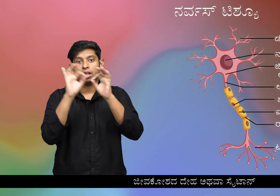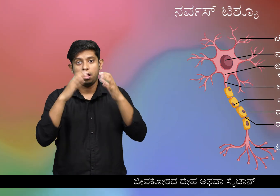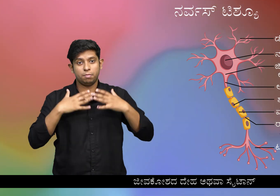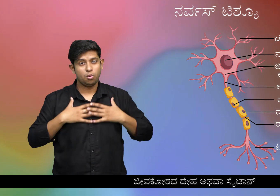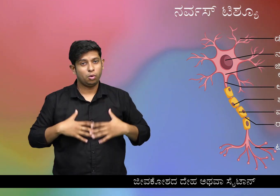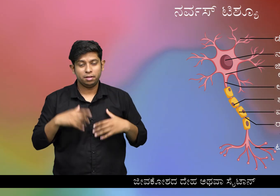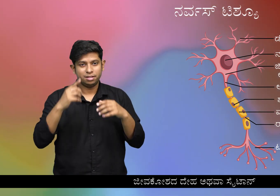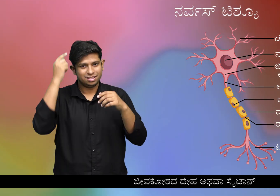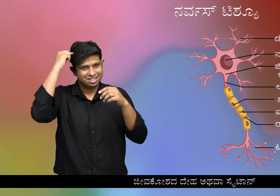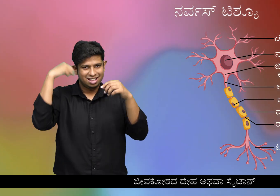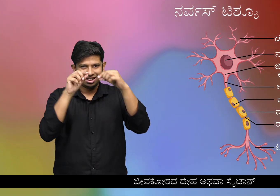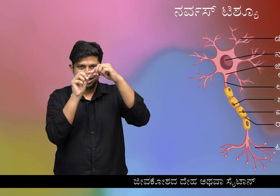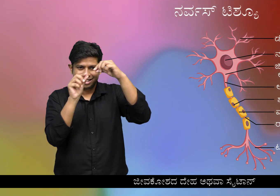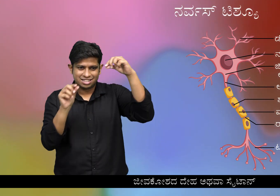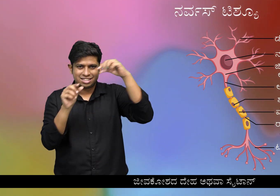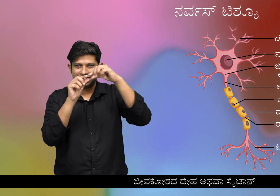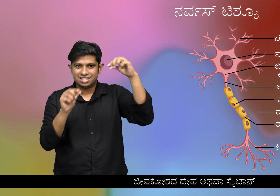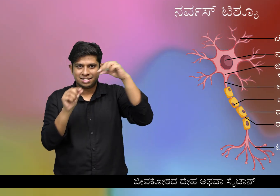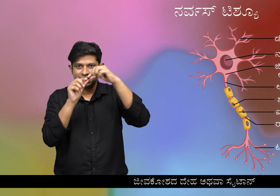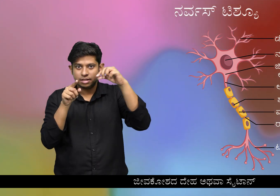ಜೀವಕೋಶದ ದೇಹ ಅಥವಾ ಸೈಟಾನ್